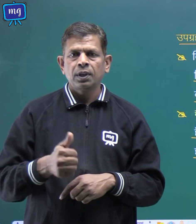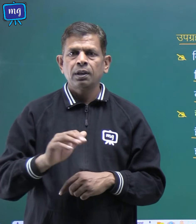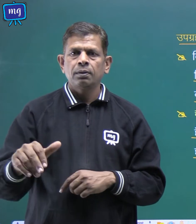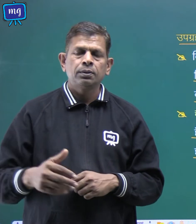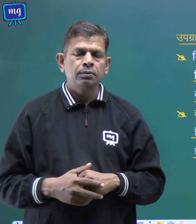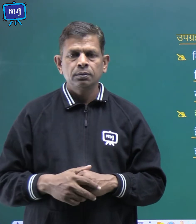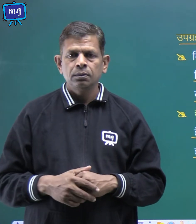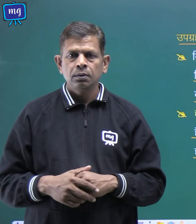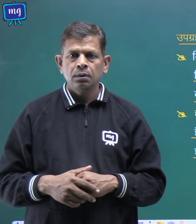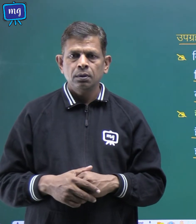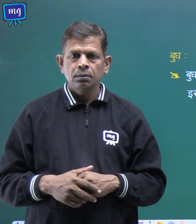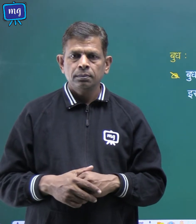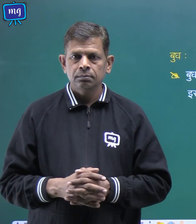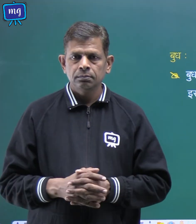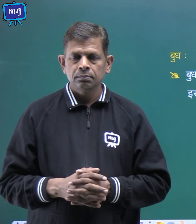बच्चों।